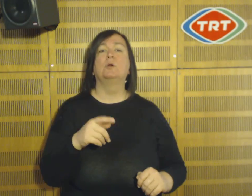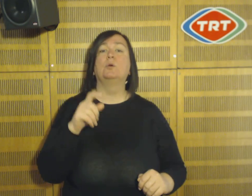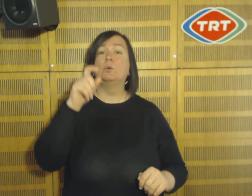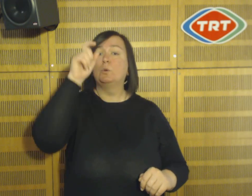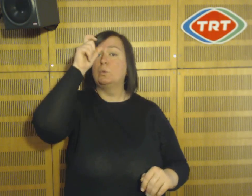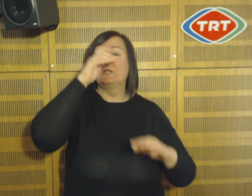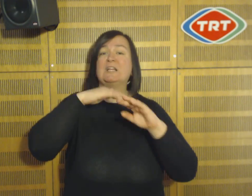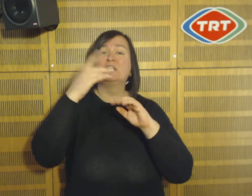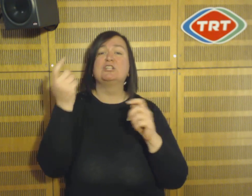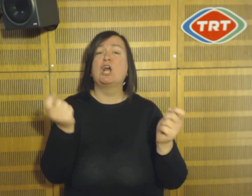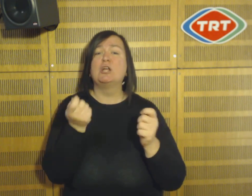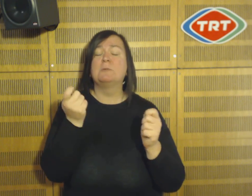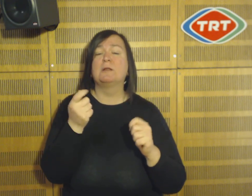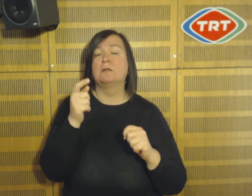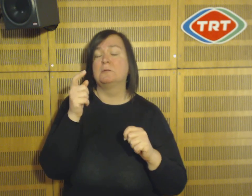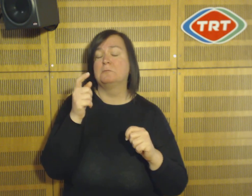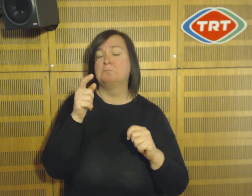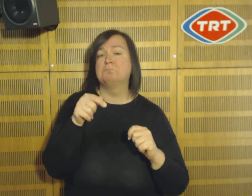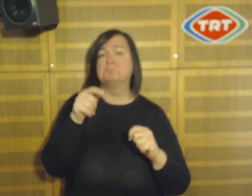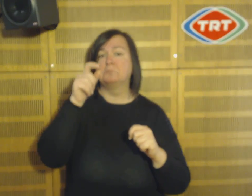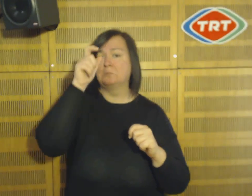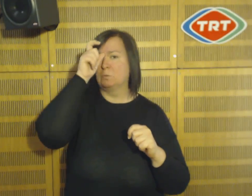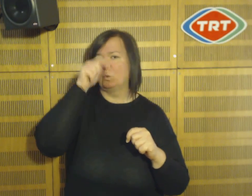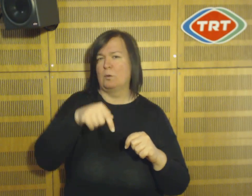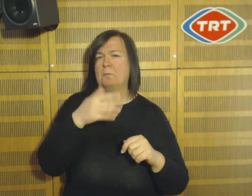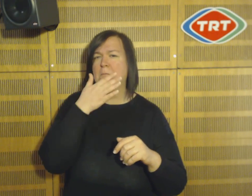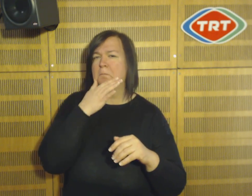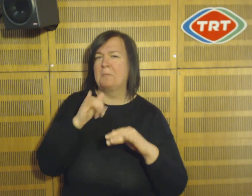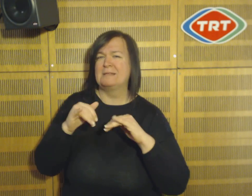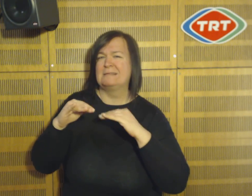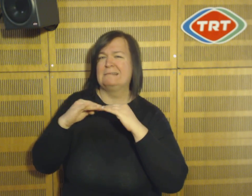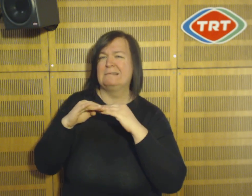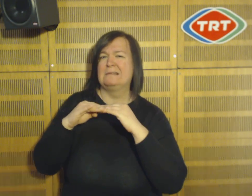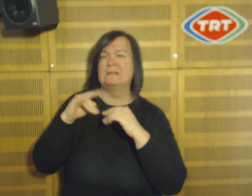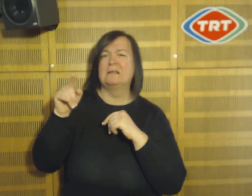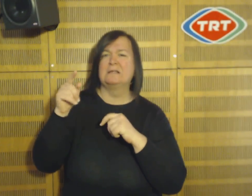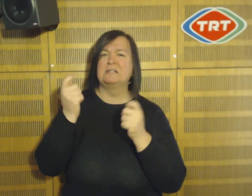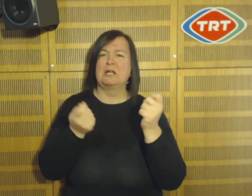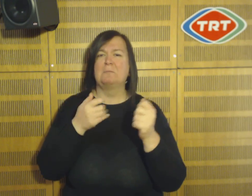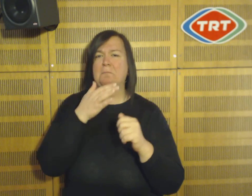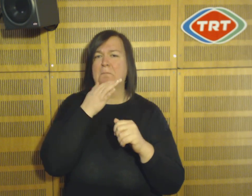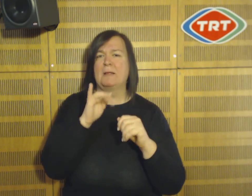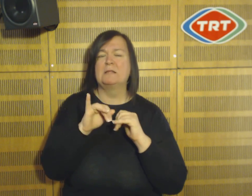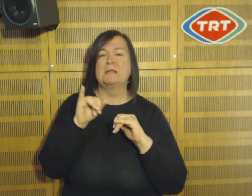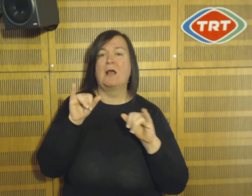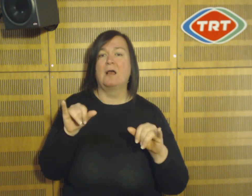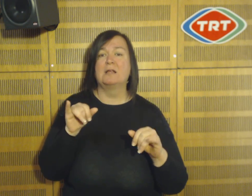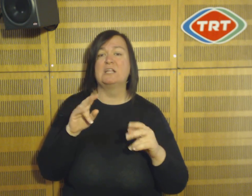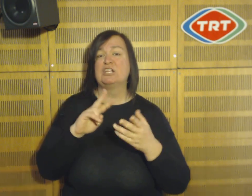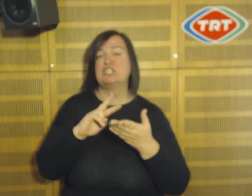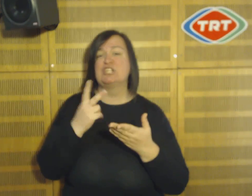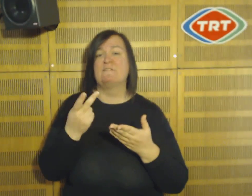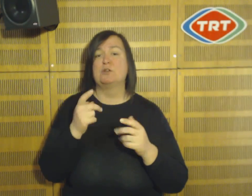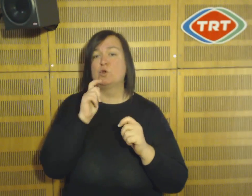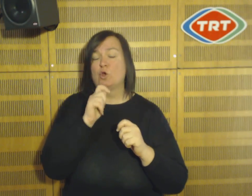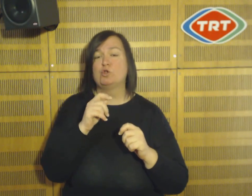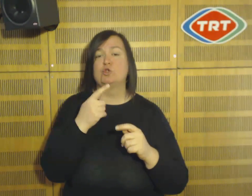çalışmalar sadece yani Türkiye'de Türkiye'de yapılan çalışmalara benzer şekilde yani şu ana kadar yapılan çalışmalara benzer şekilde çeviri sözlükleri ya da söyleyiş